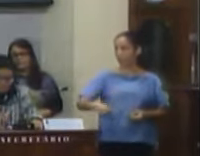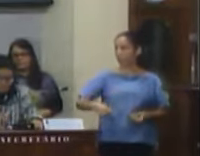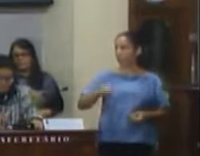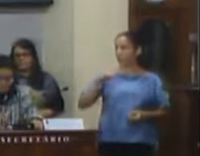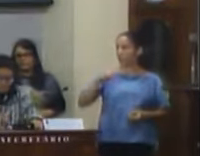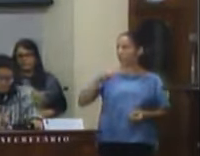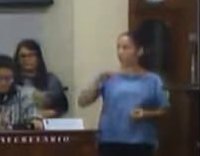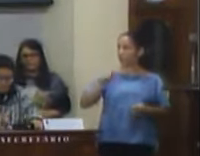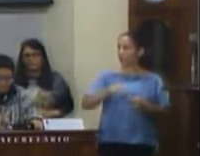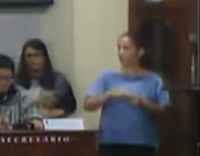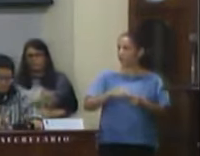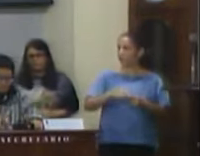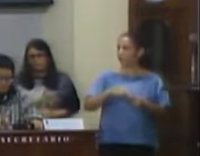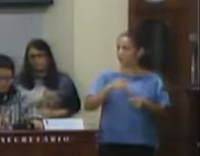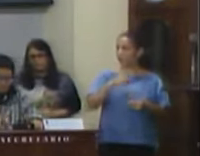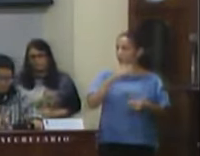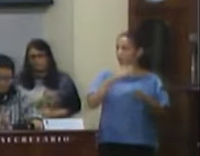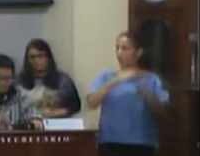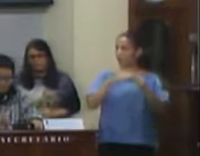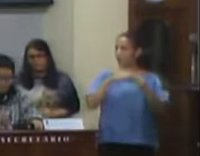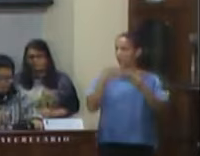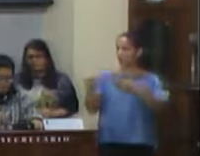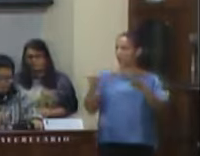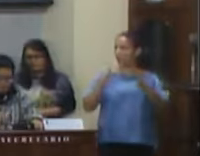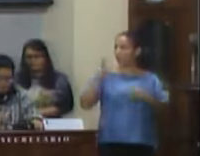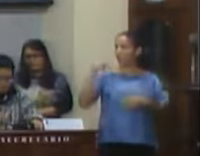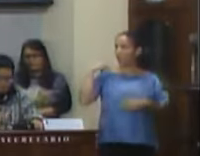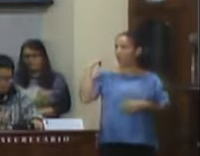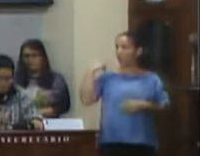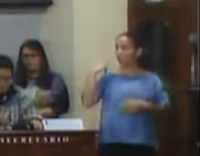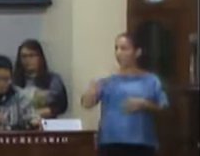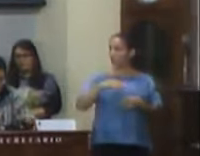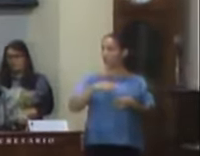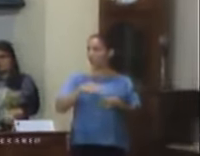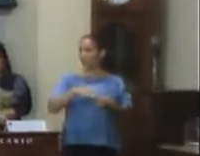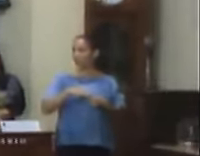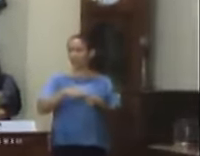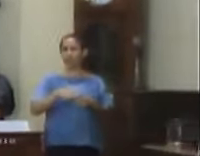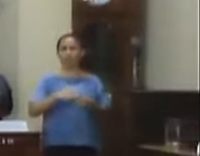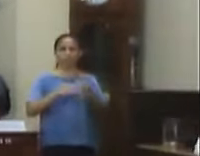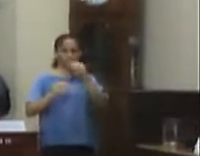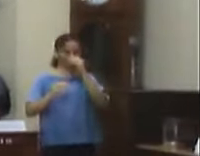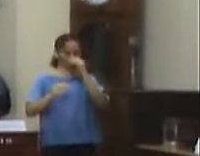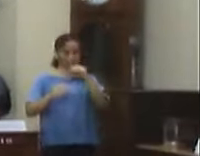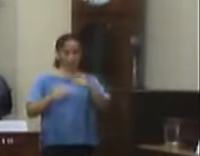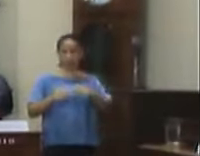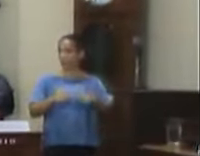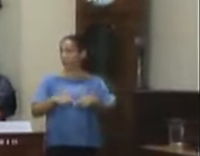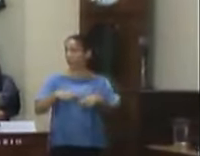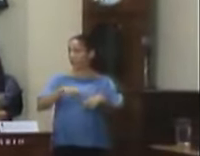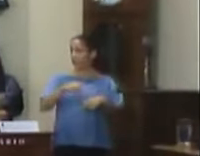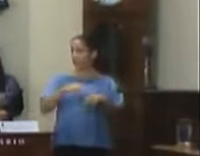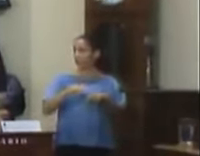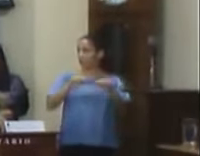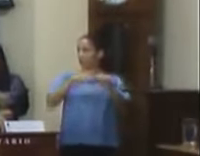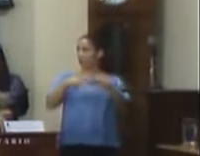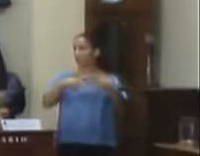INEA pediu para convidar a todos senhoras e senhores vereadores para a